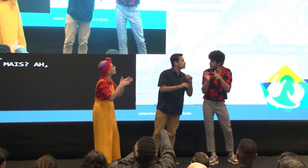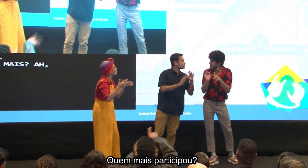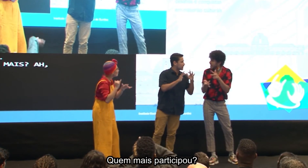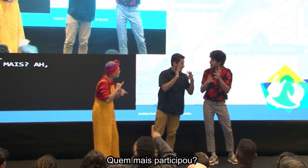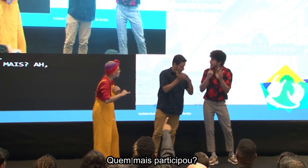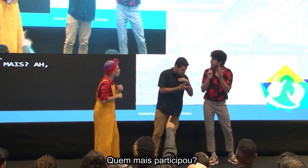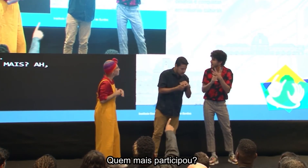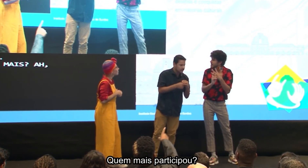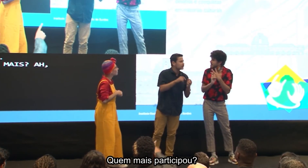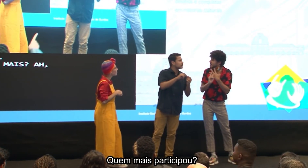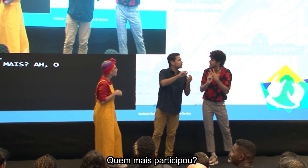Quem mais participou?